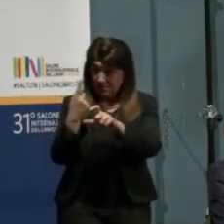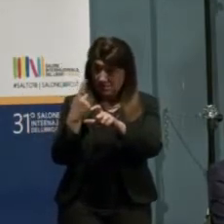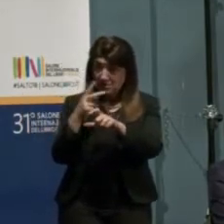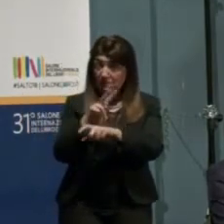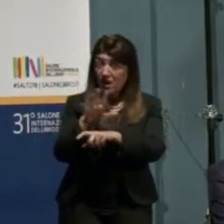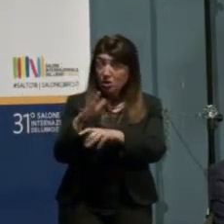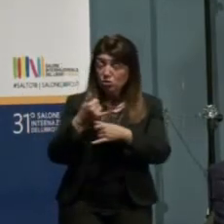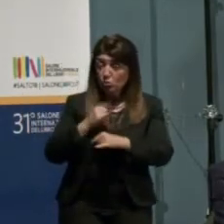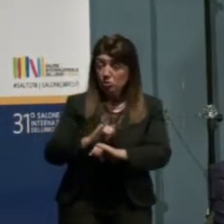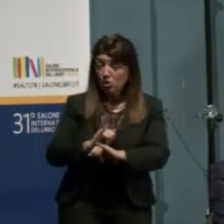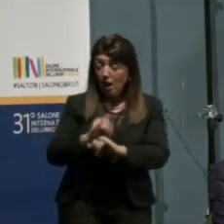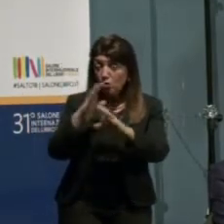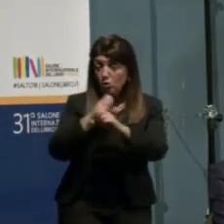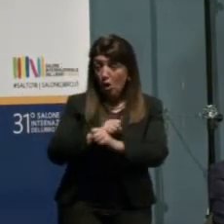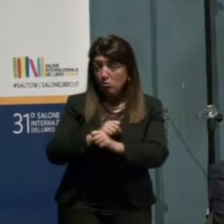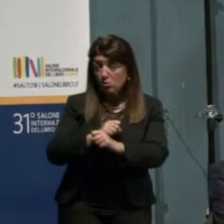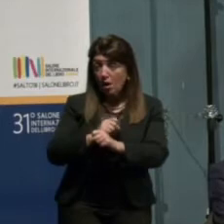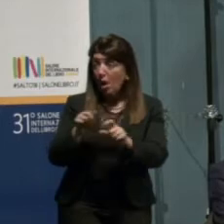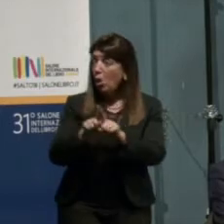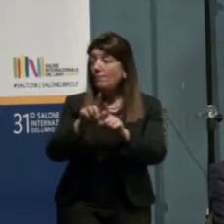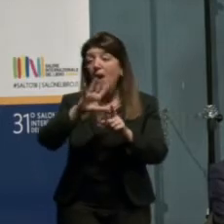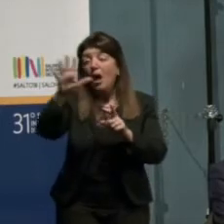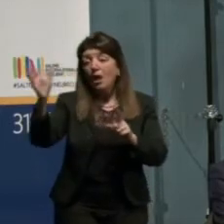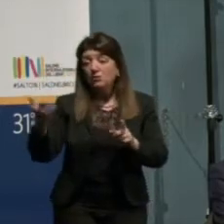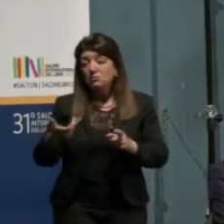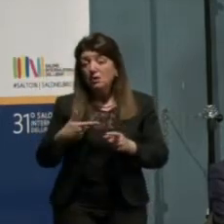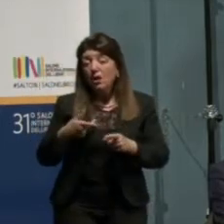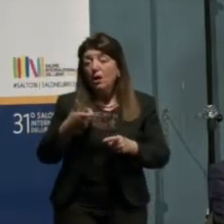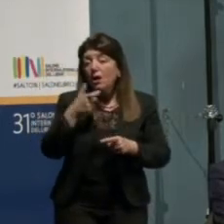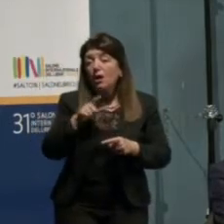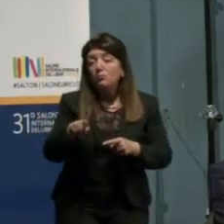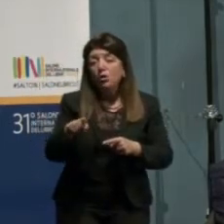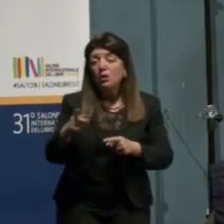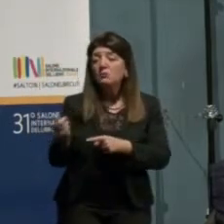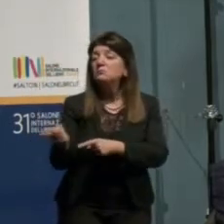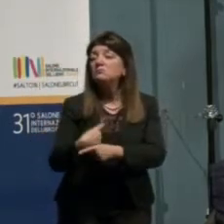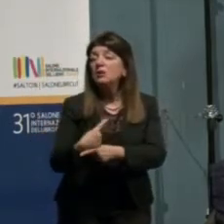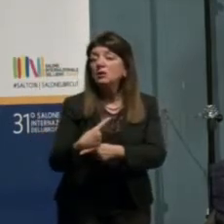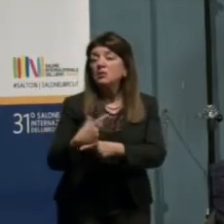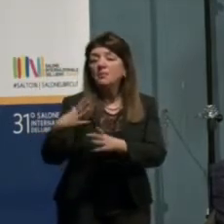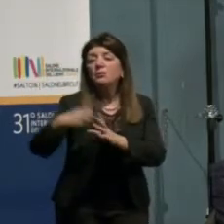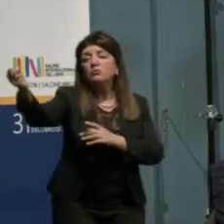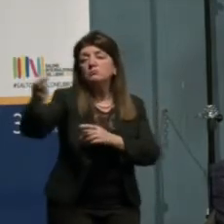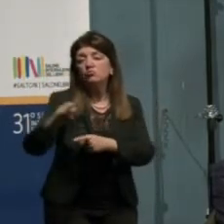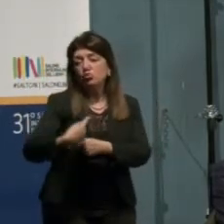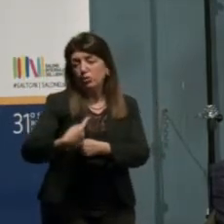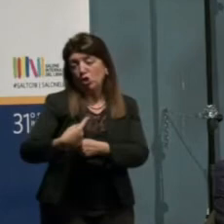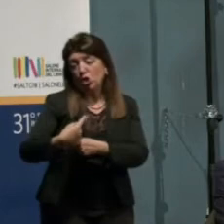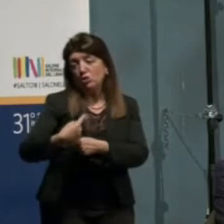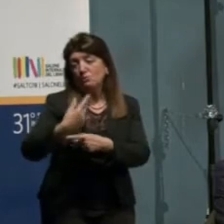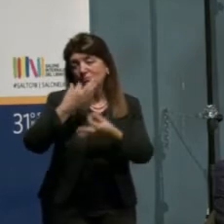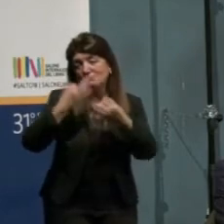gennaio che non è come dire una notte come tante e dovevano essere immediatamente e prelevati viene